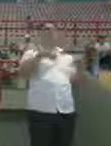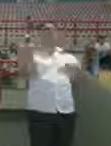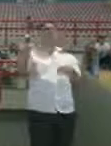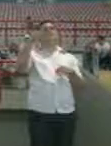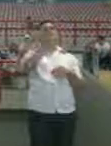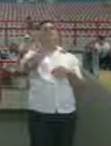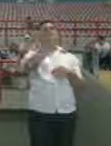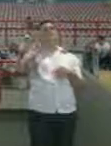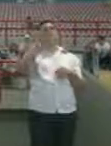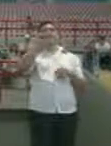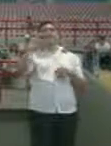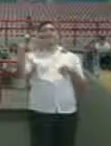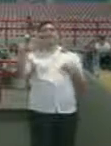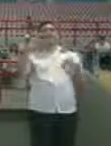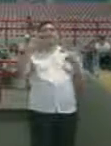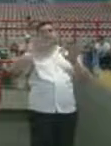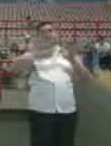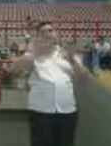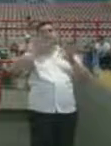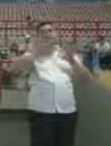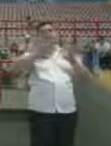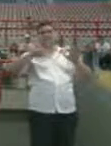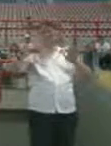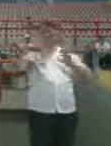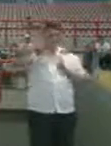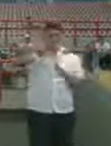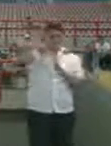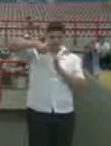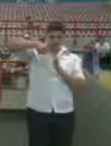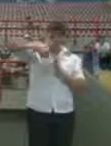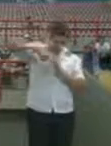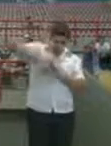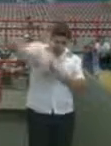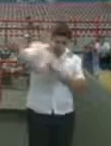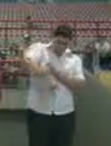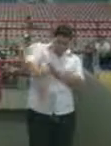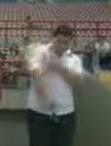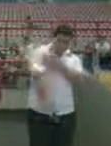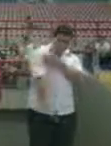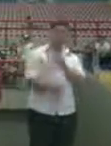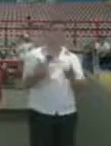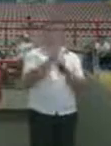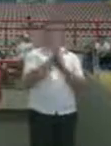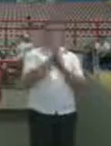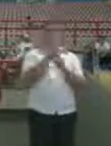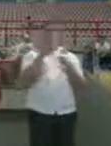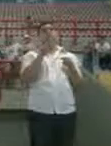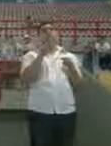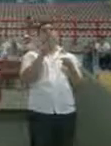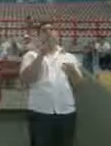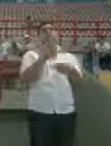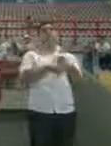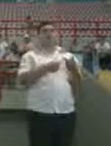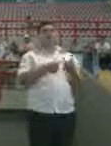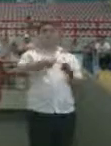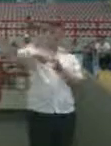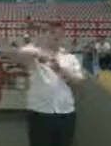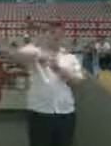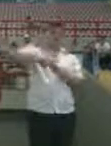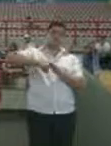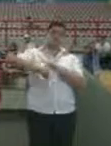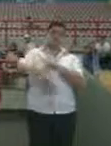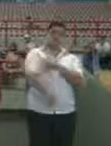de pré-sal. Além da Petrobras já ser pioneira na perfuração de petróleo em águas profundas, nós também somos pioneiros na perfuração de